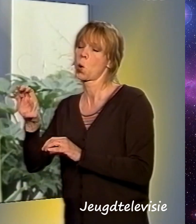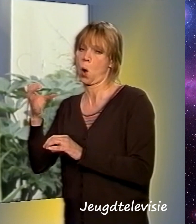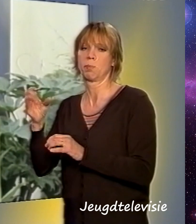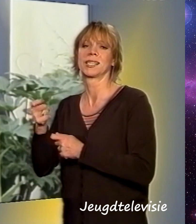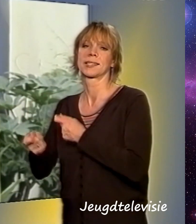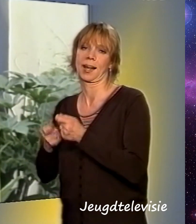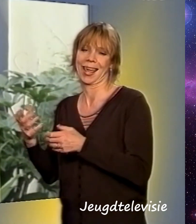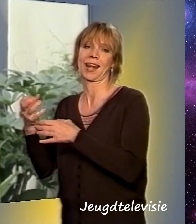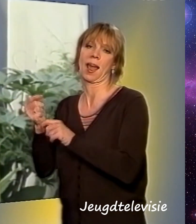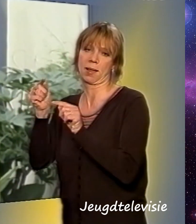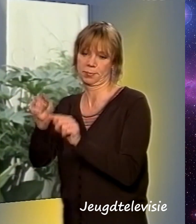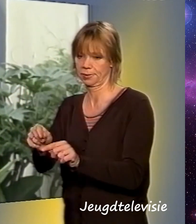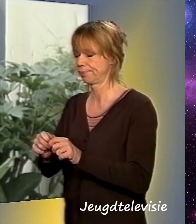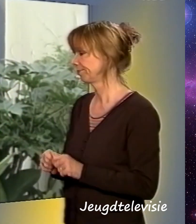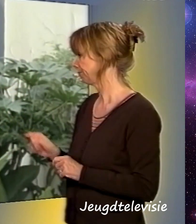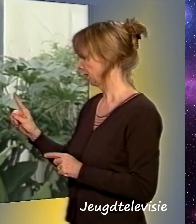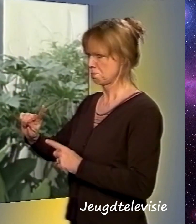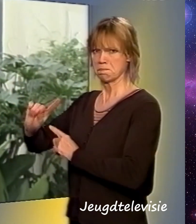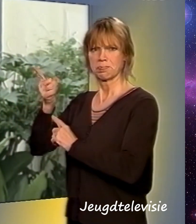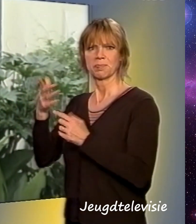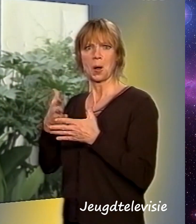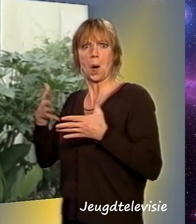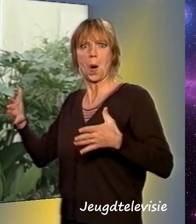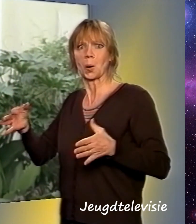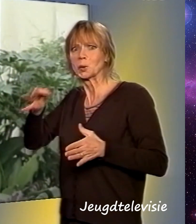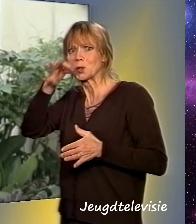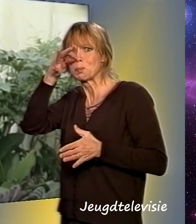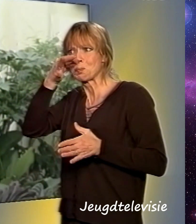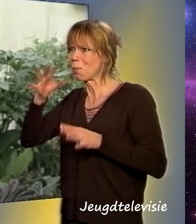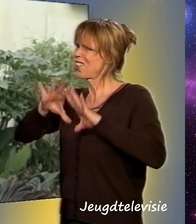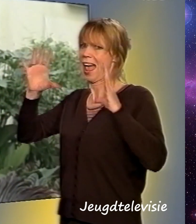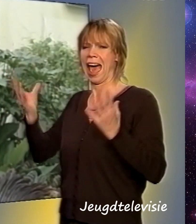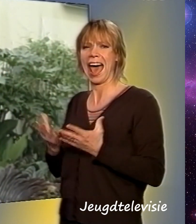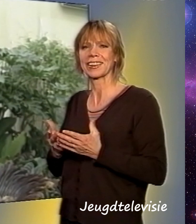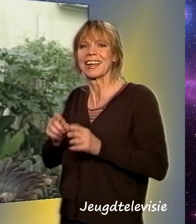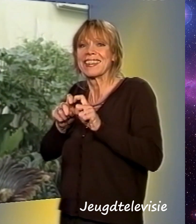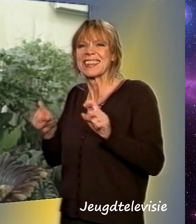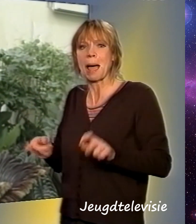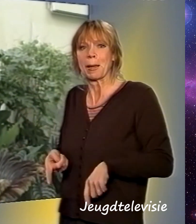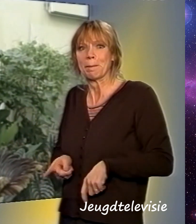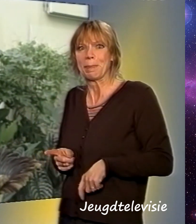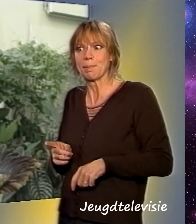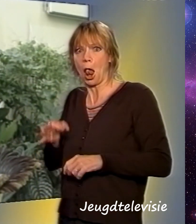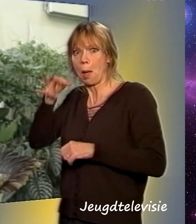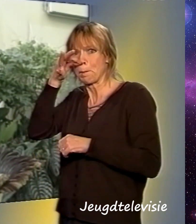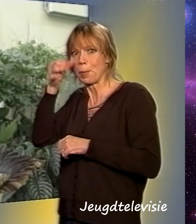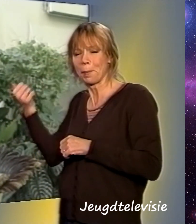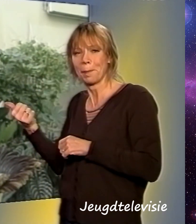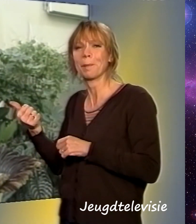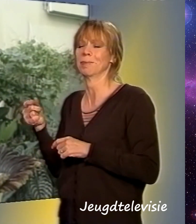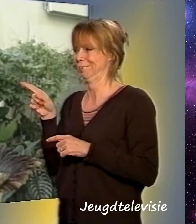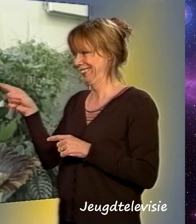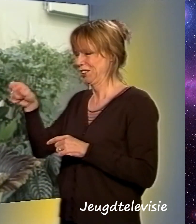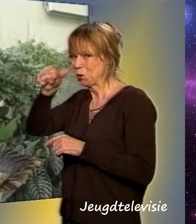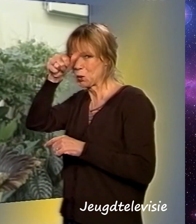het is de grootste bloem op aarde de reusachtige vormeloze piemel bloem hij staat in een tropische tuin in amerika